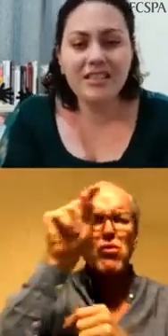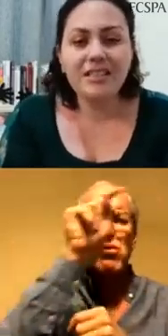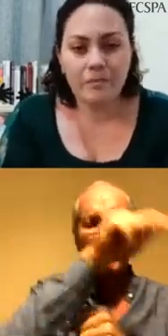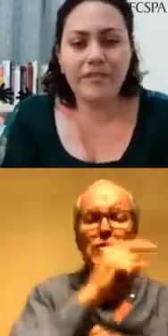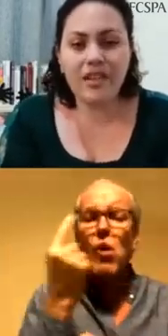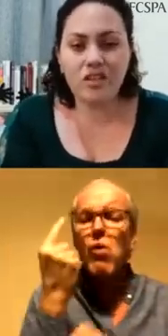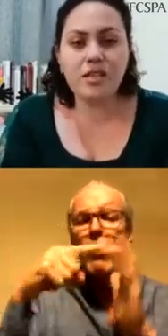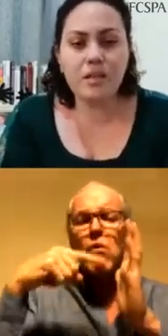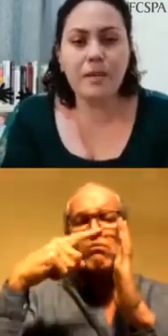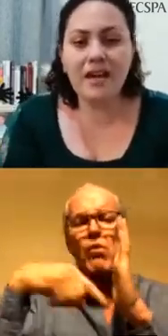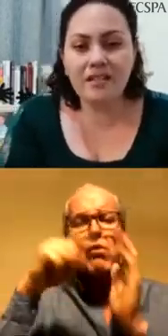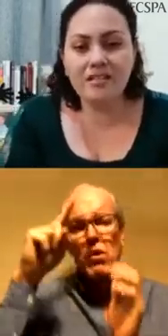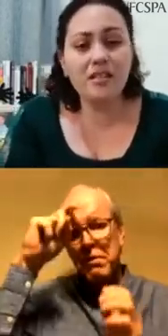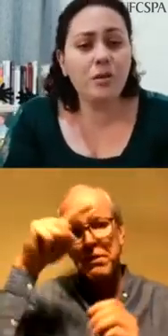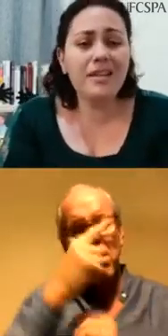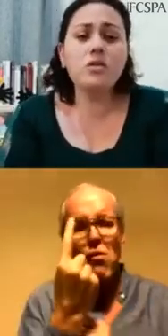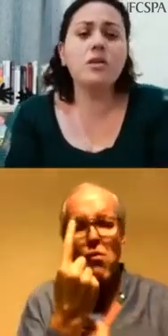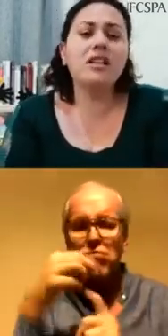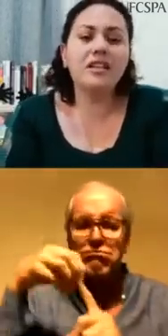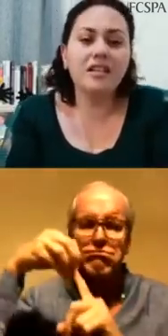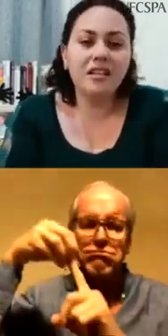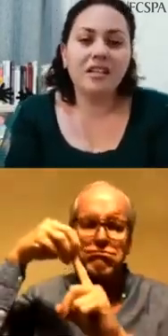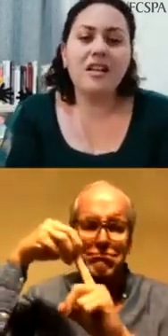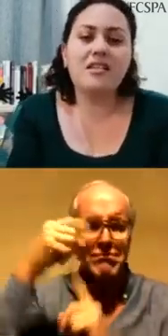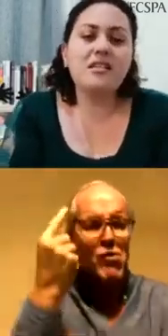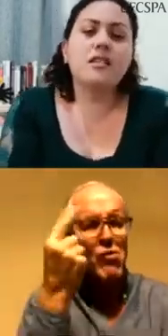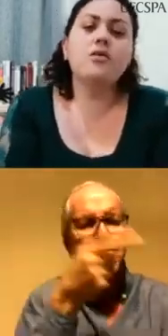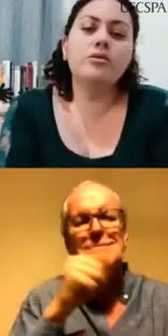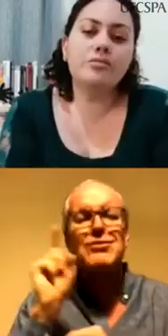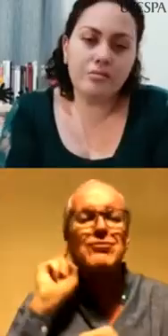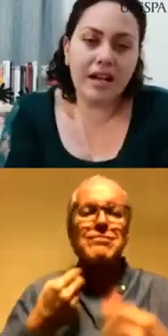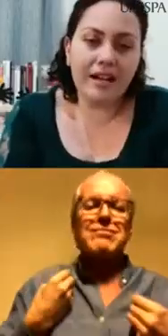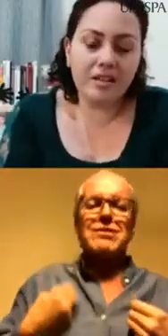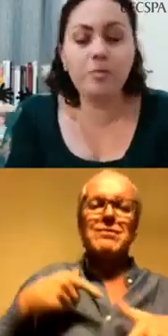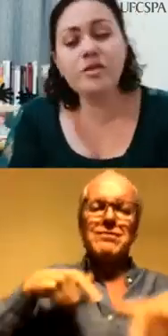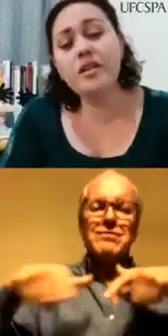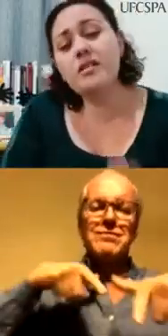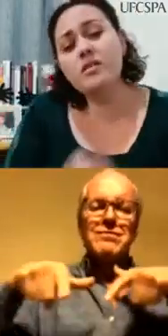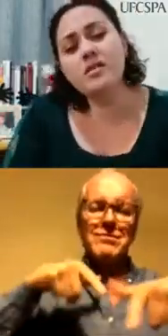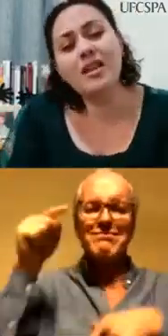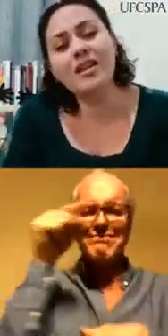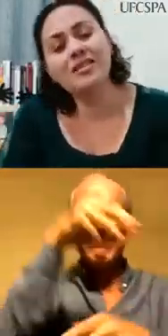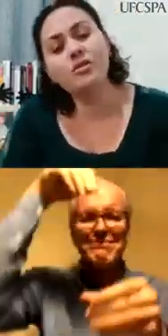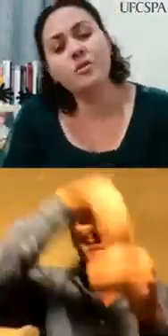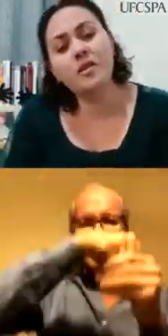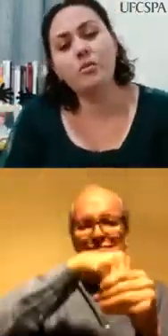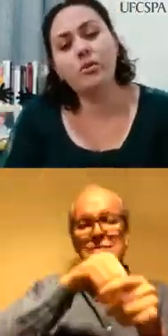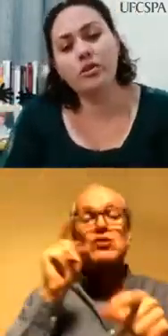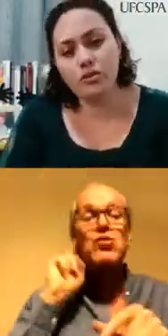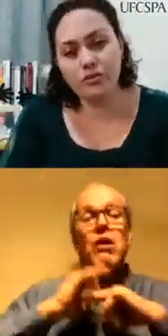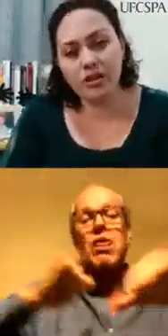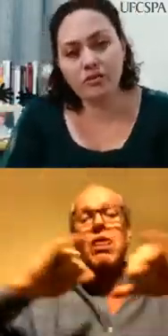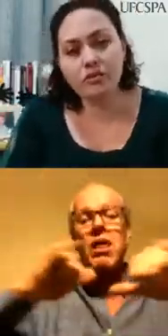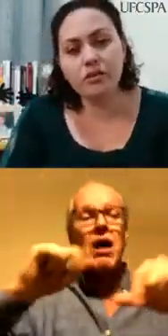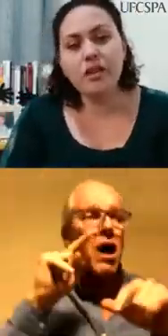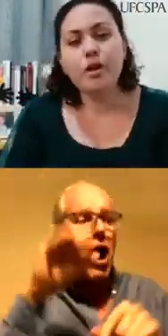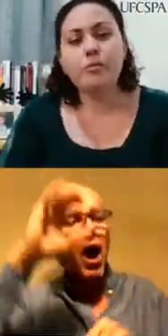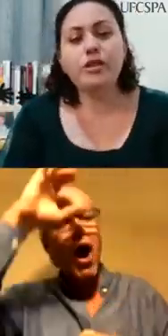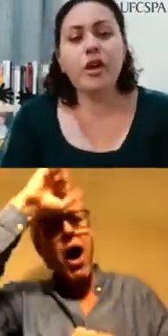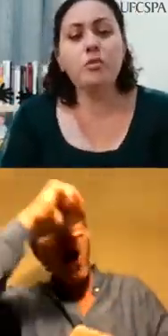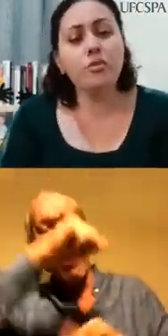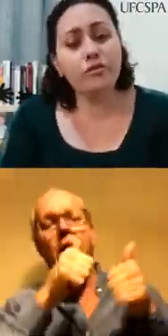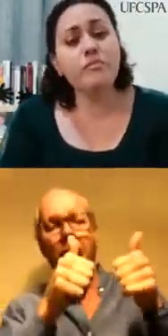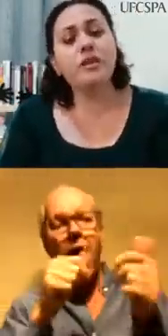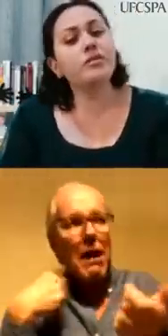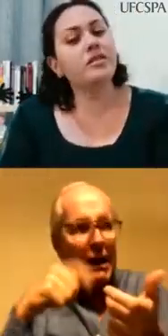fila, né, de espera. E não é só ali. Existem outros lugares. Por isso que antes eu citei até do Hospital Moinho de Vento,